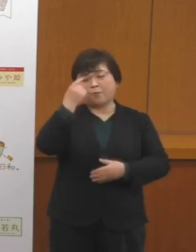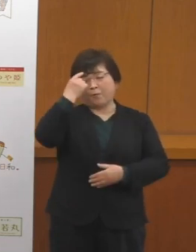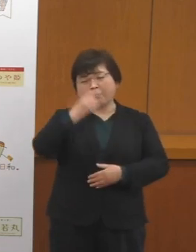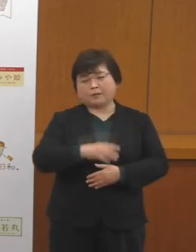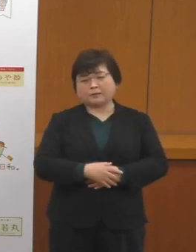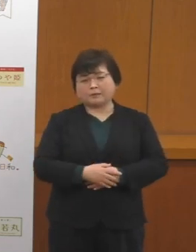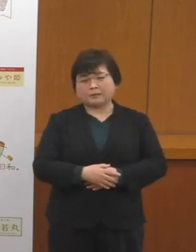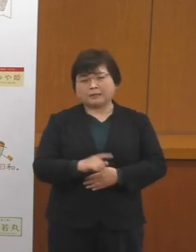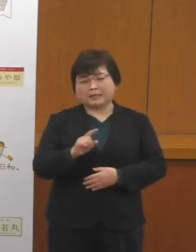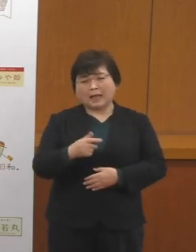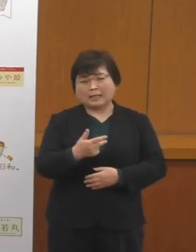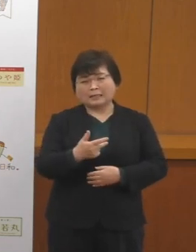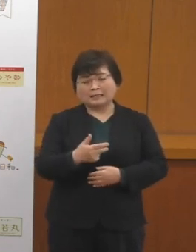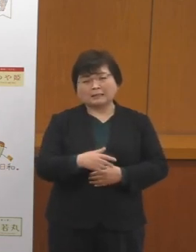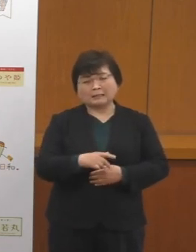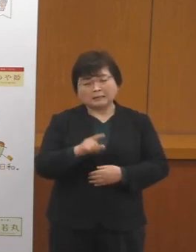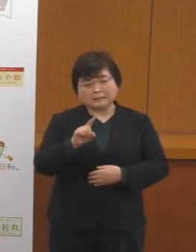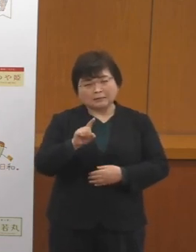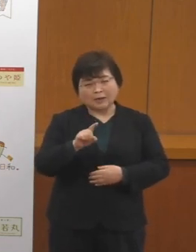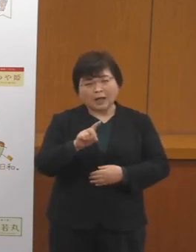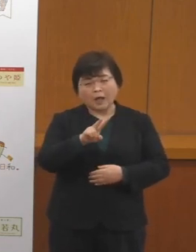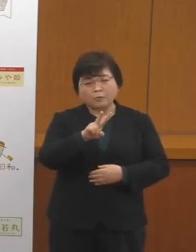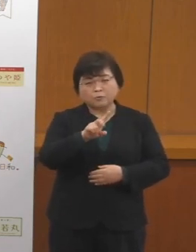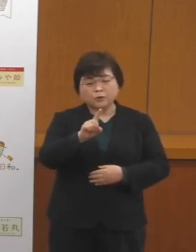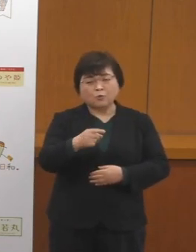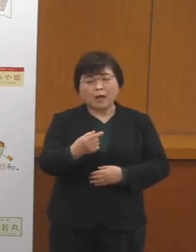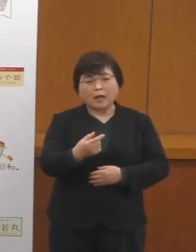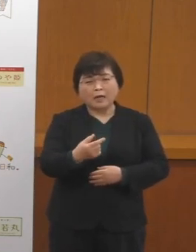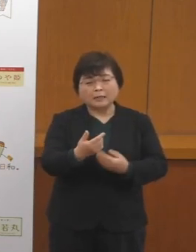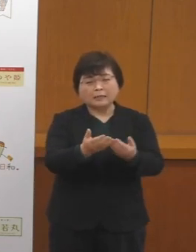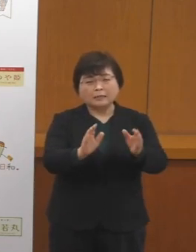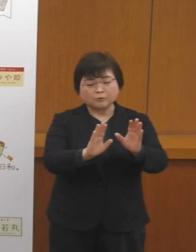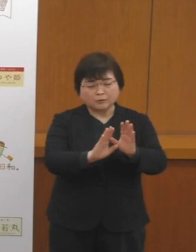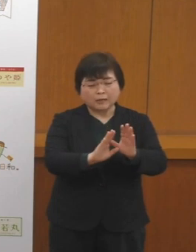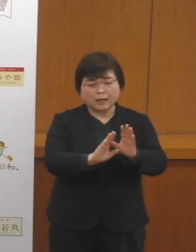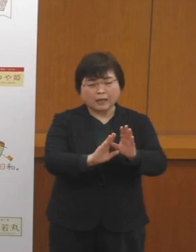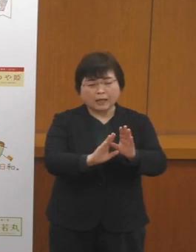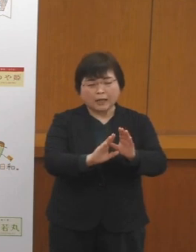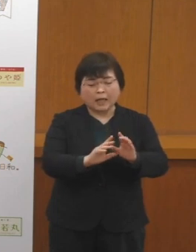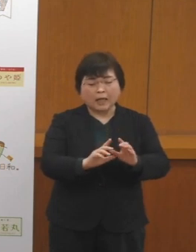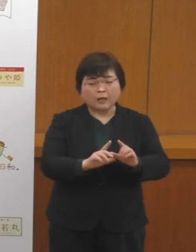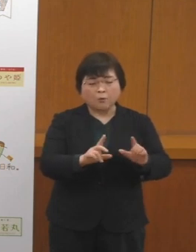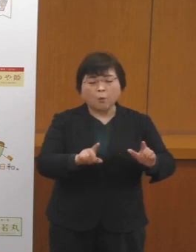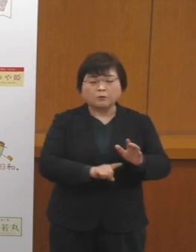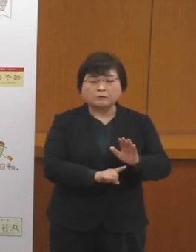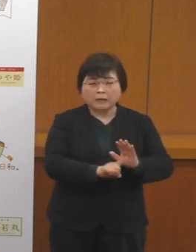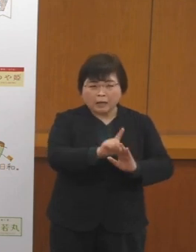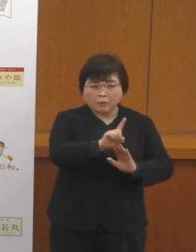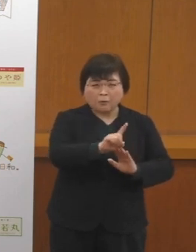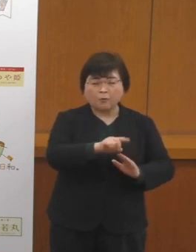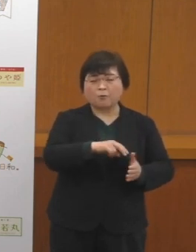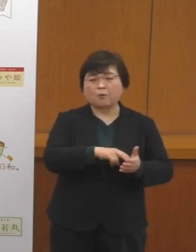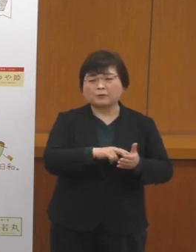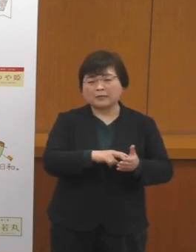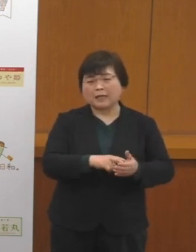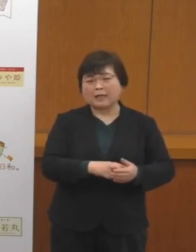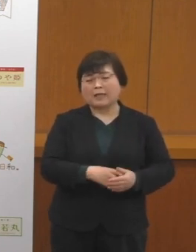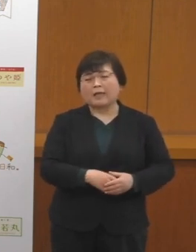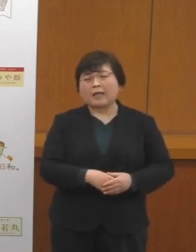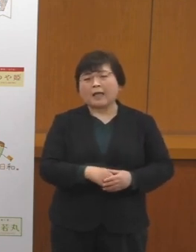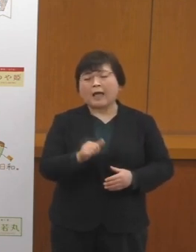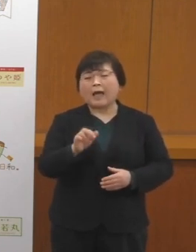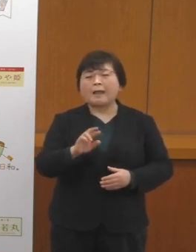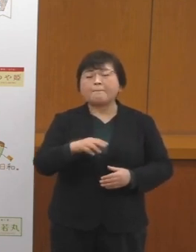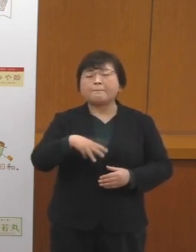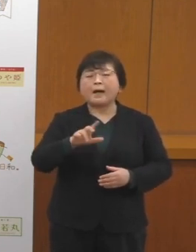来シーズンは新たなステージでありますV1リーグで唯一の東北勢として広州にわたり